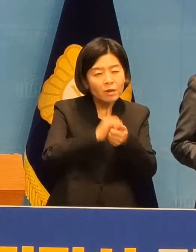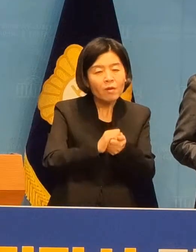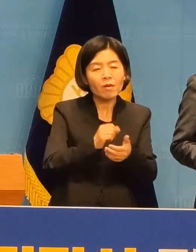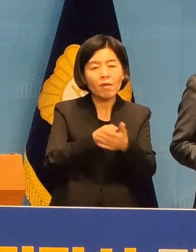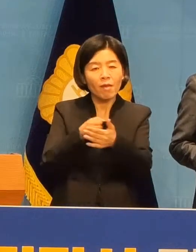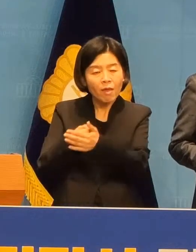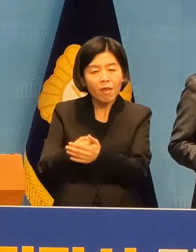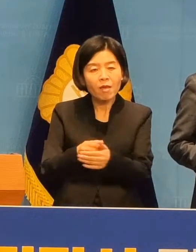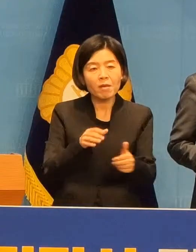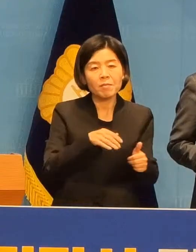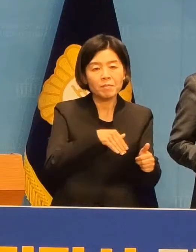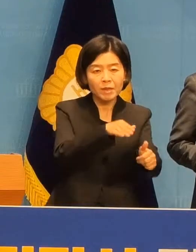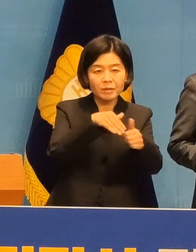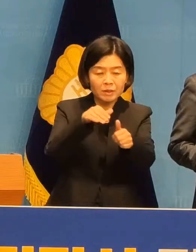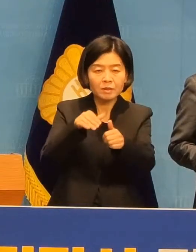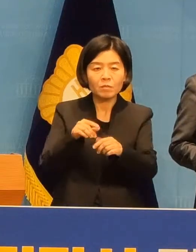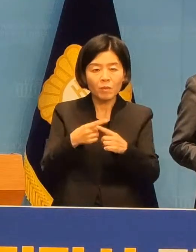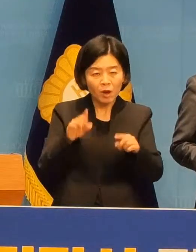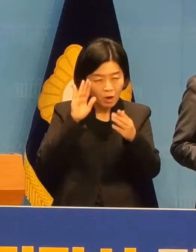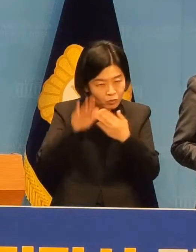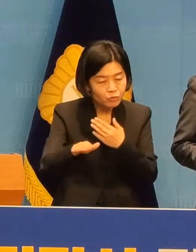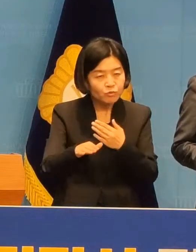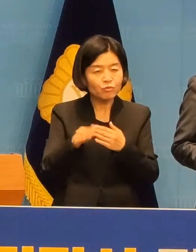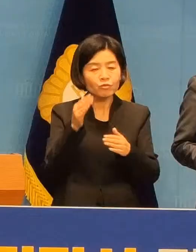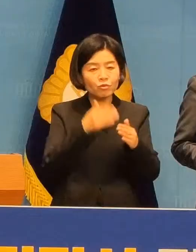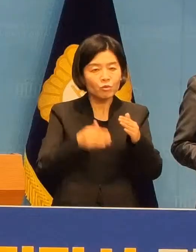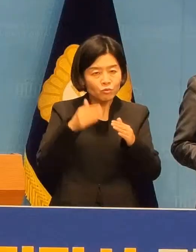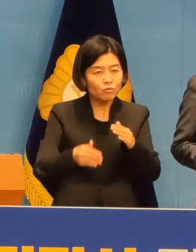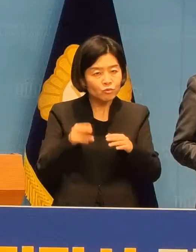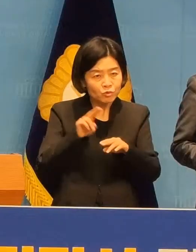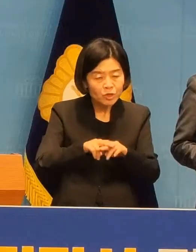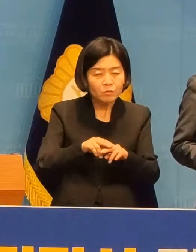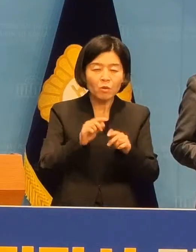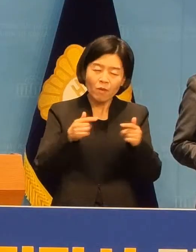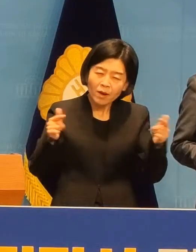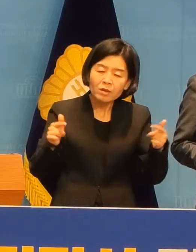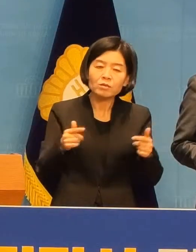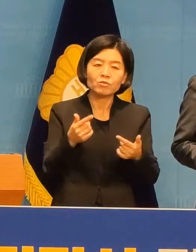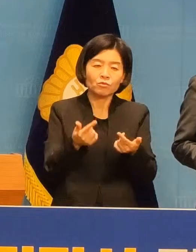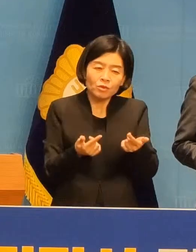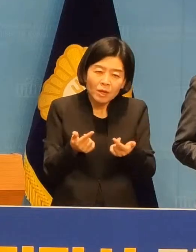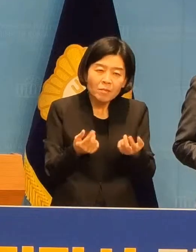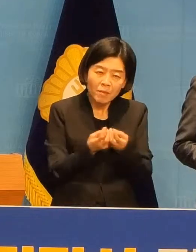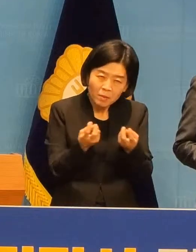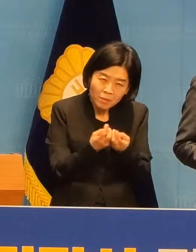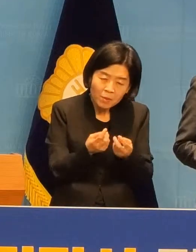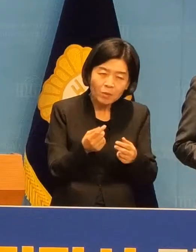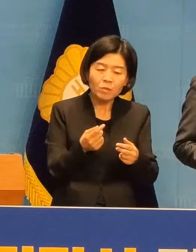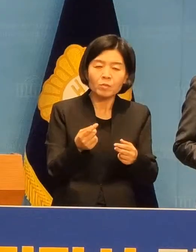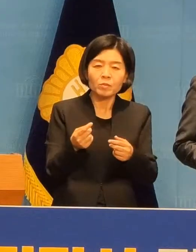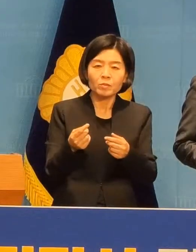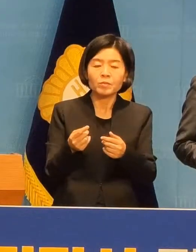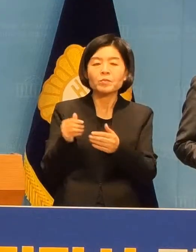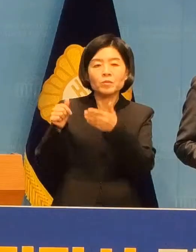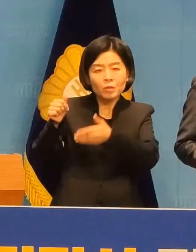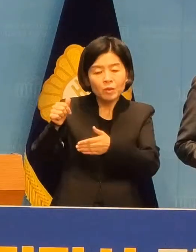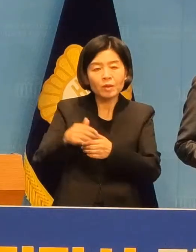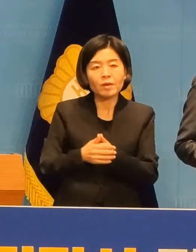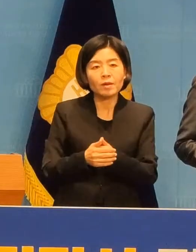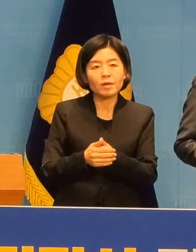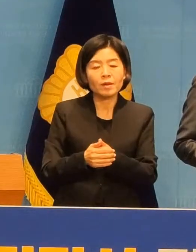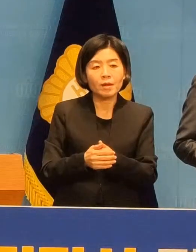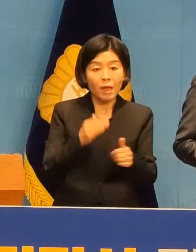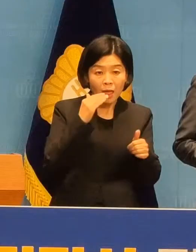비롯한 중재안을 노동부가 적극적으로 대화 테이블에 올릴 것을 제안했습니다. 또한